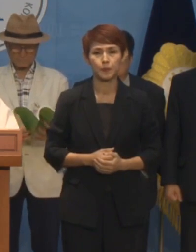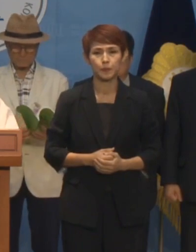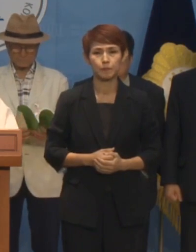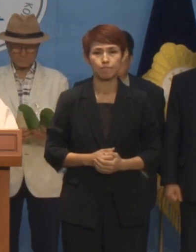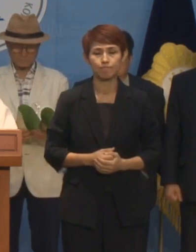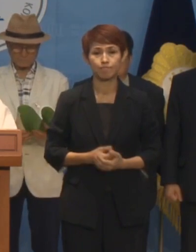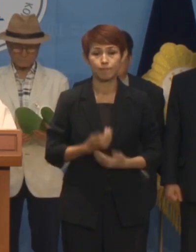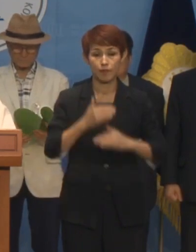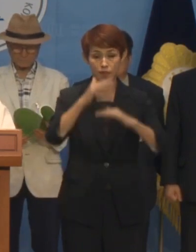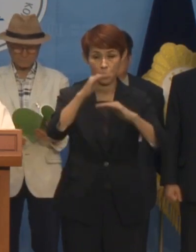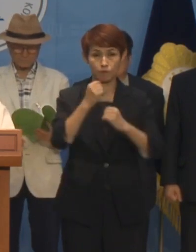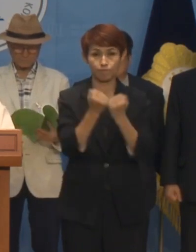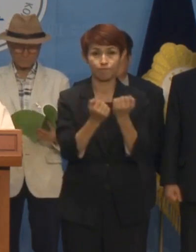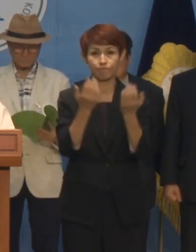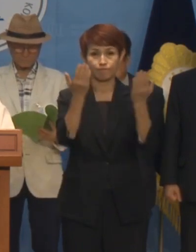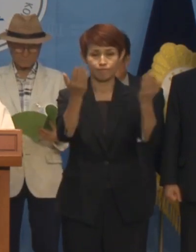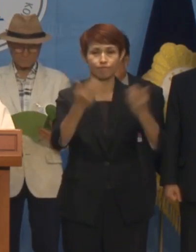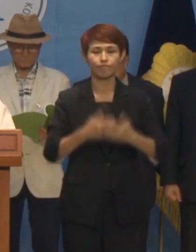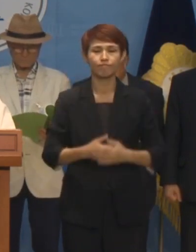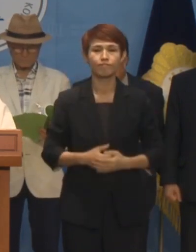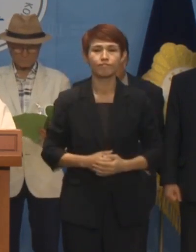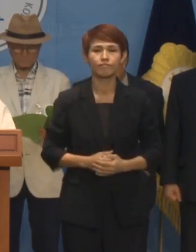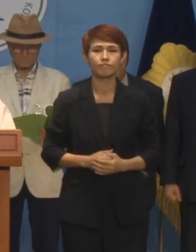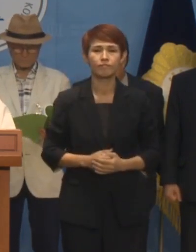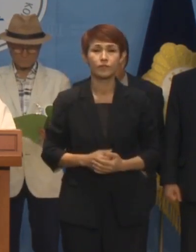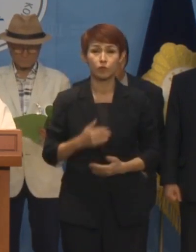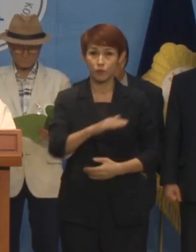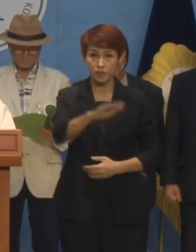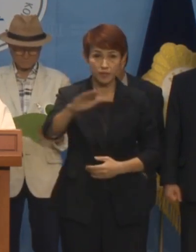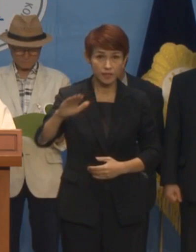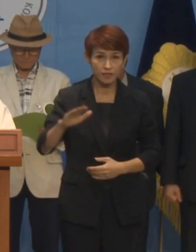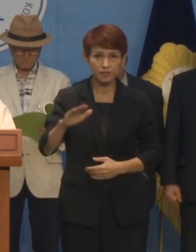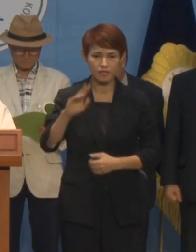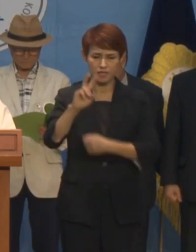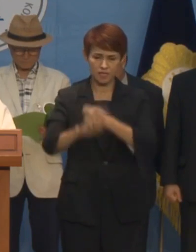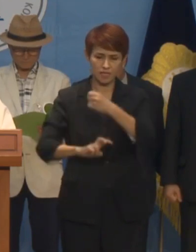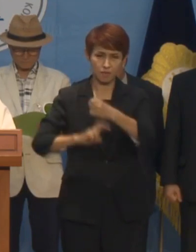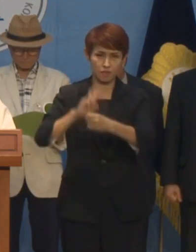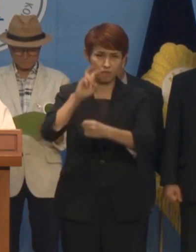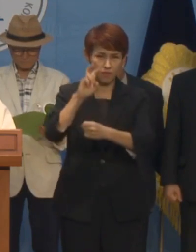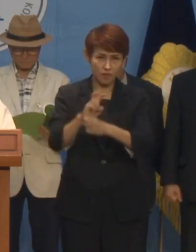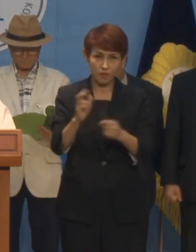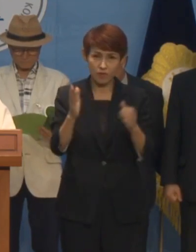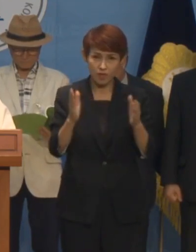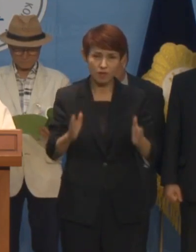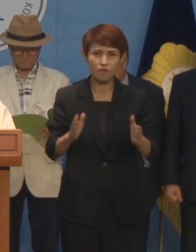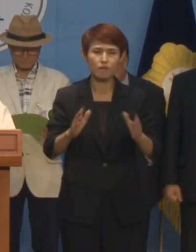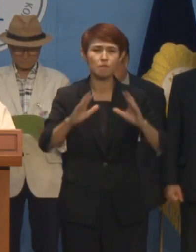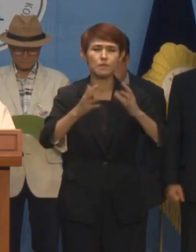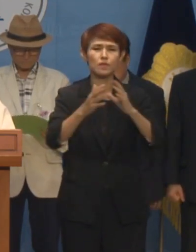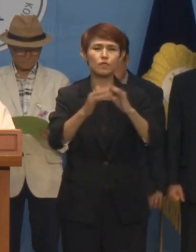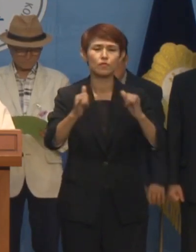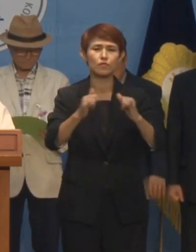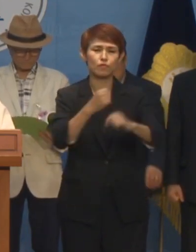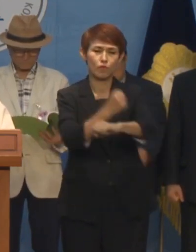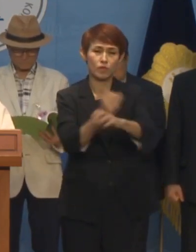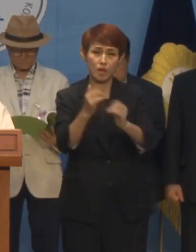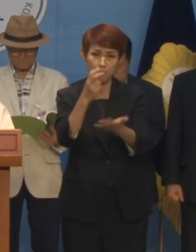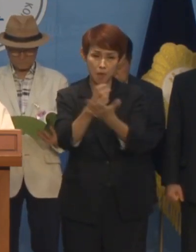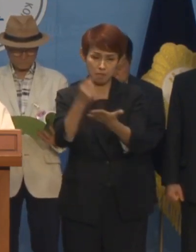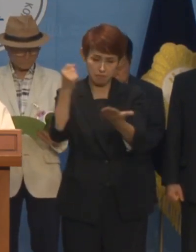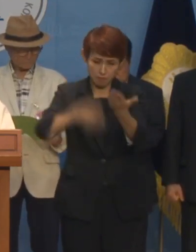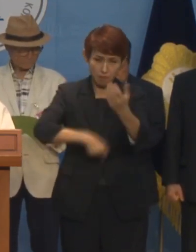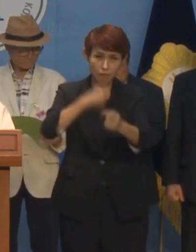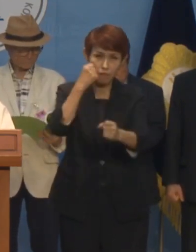기자회견문 성명서를 낭독하겠습니다. 우리는 20년 이상의 세월을 민주유공자법을 제정하고자